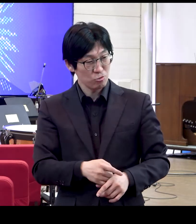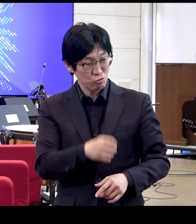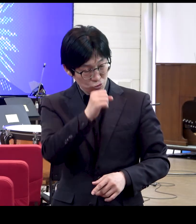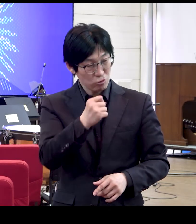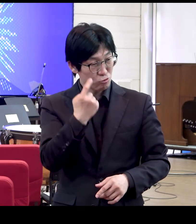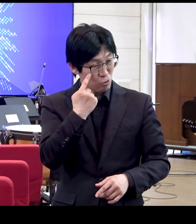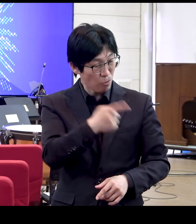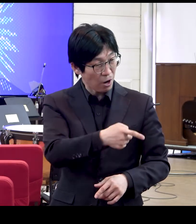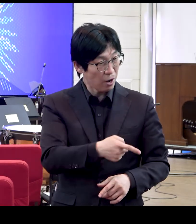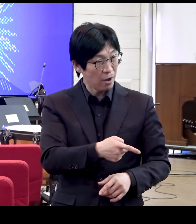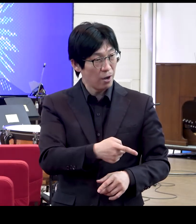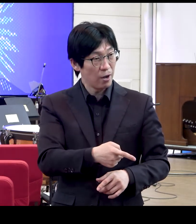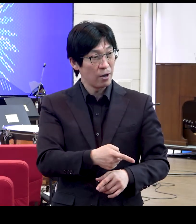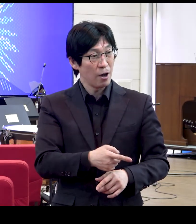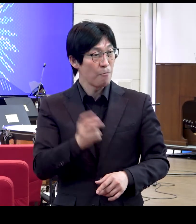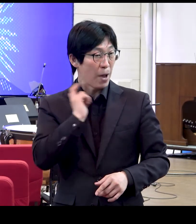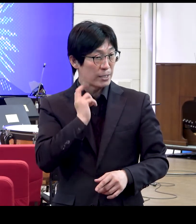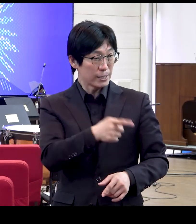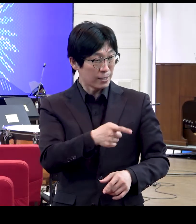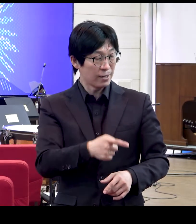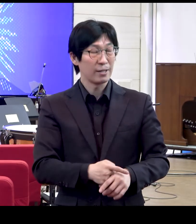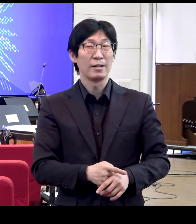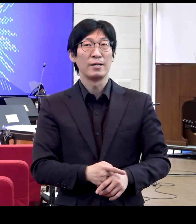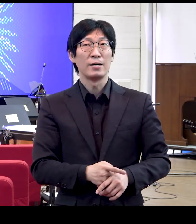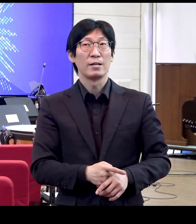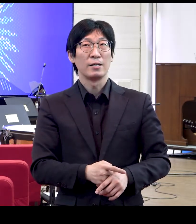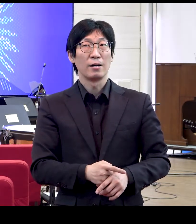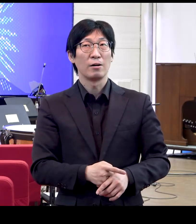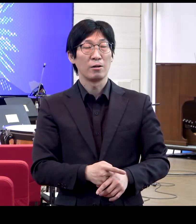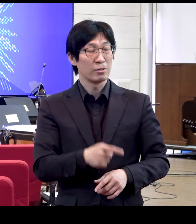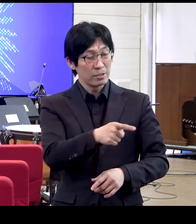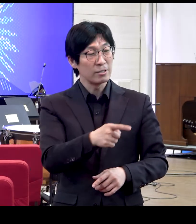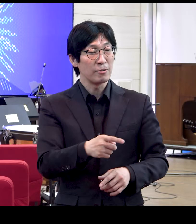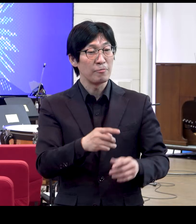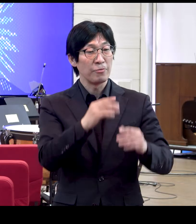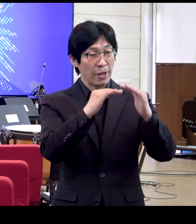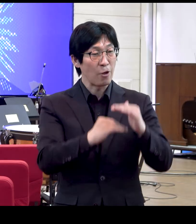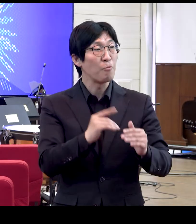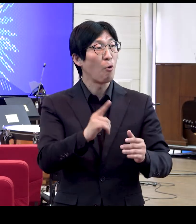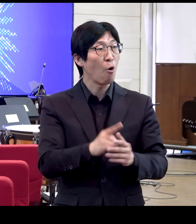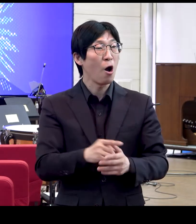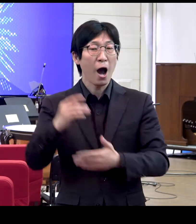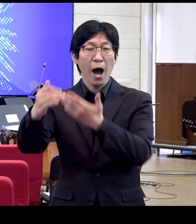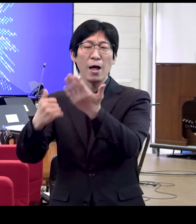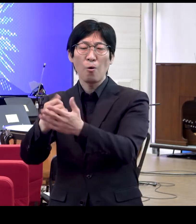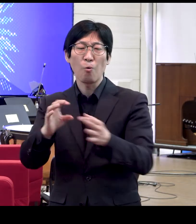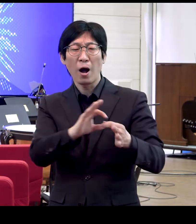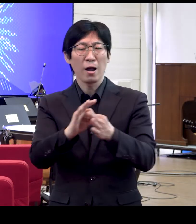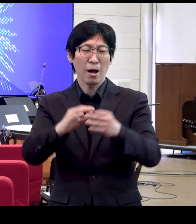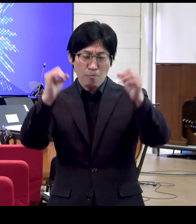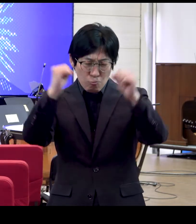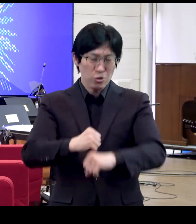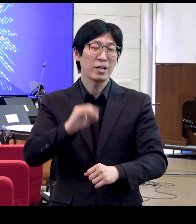감히 그냥 하나님처럼 되려고 그래 하는 괘씸죄 정도의 문제가 아니라 하나님과의 관계를 다 망가뜨리는